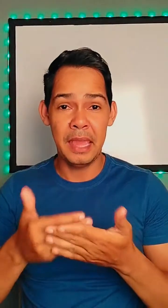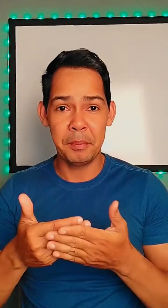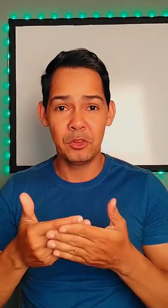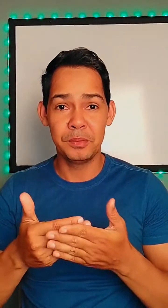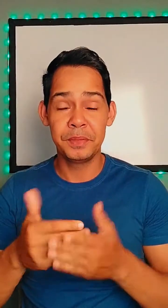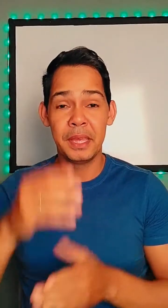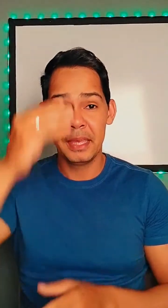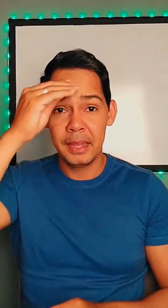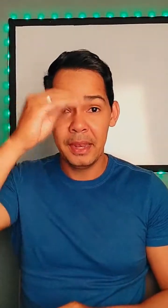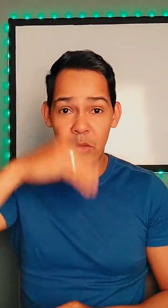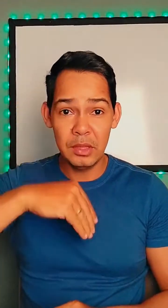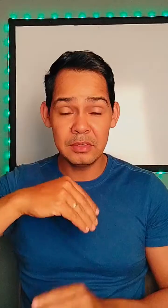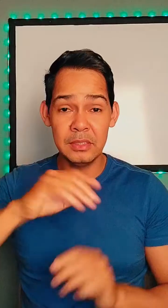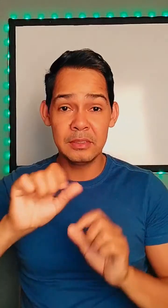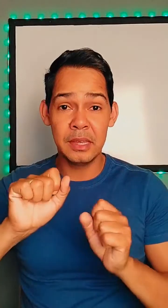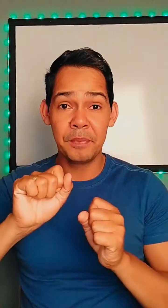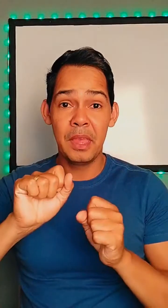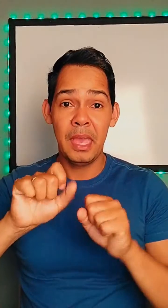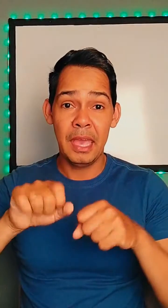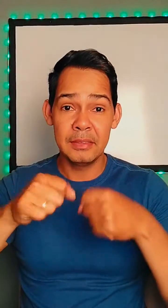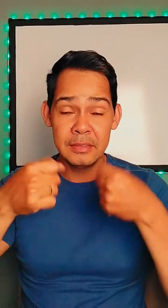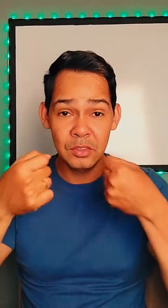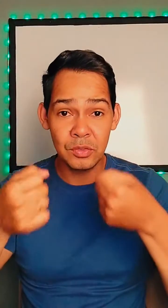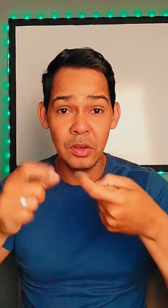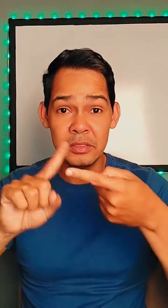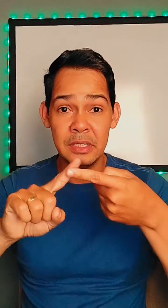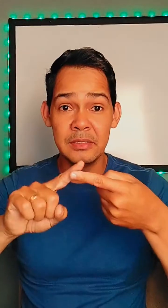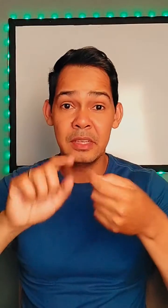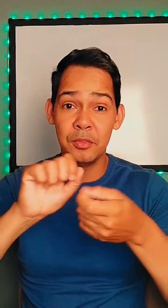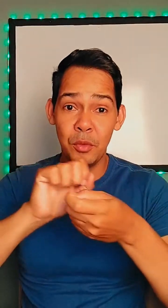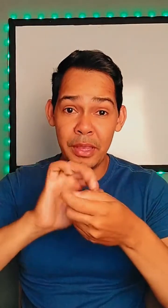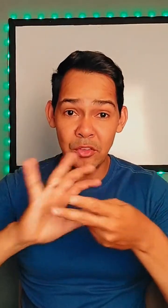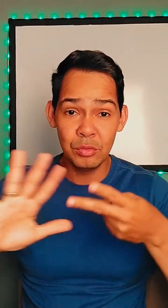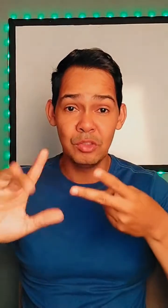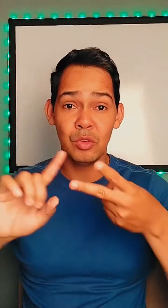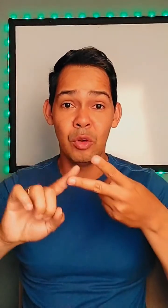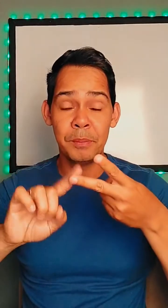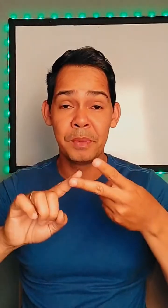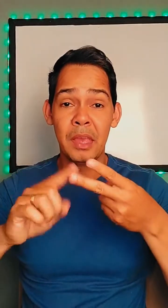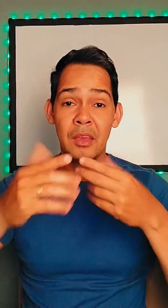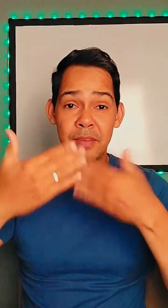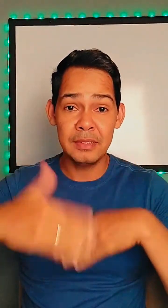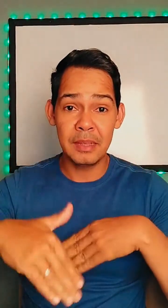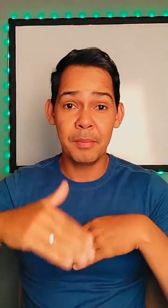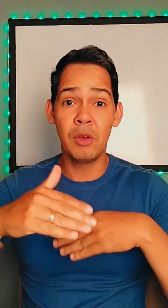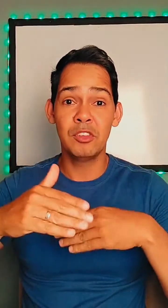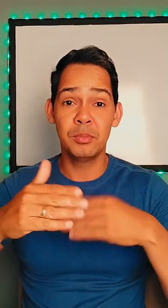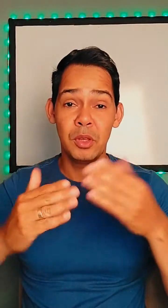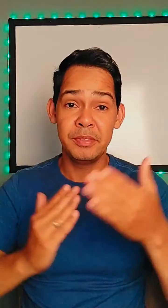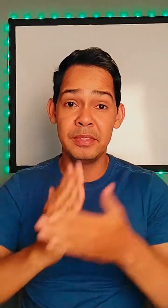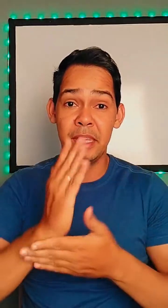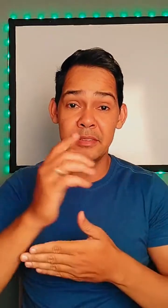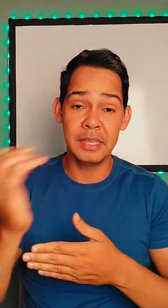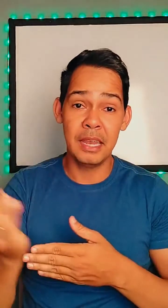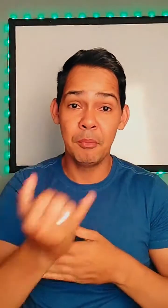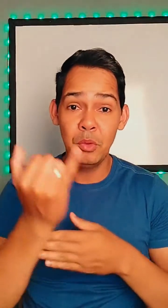intérprete. Não desista, se esforce em ser fluente no idioma, faça a prova de proficiência, que ela é muito